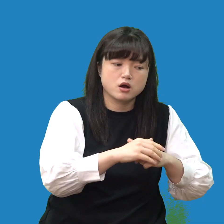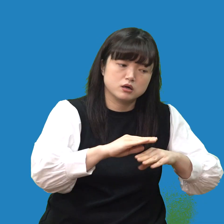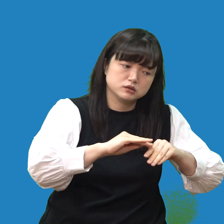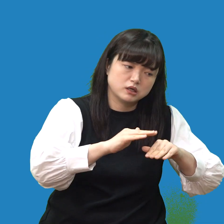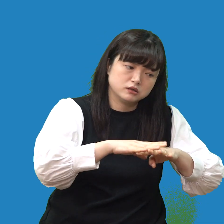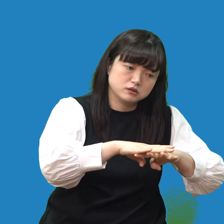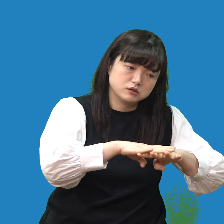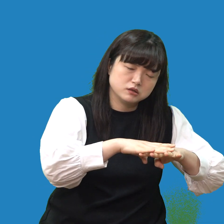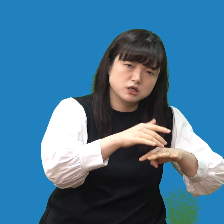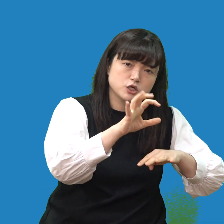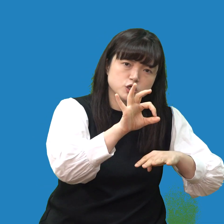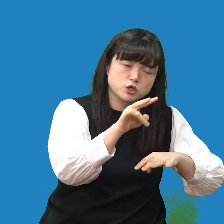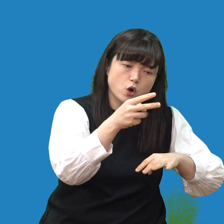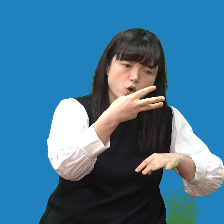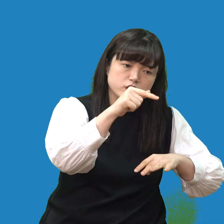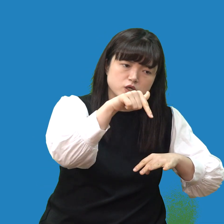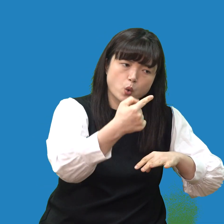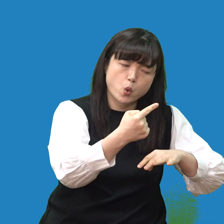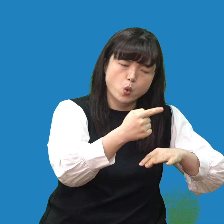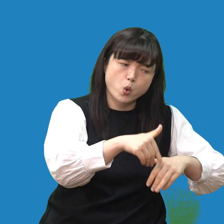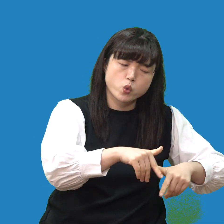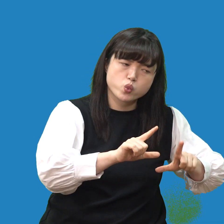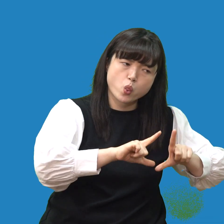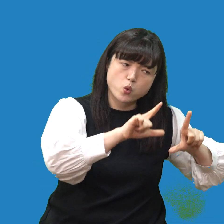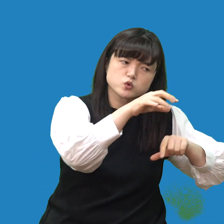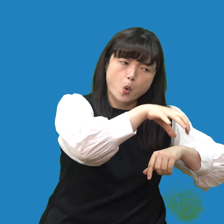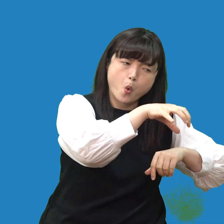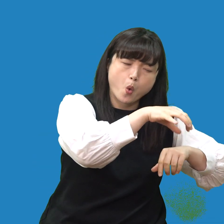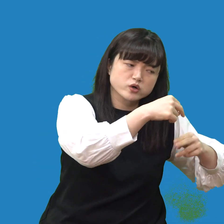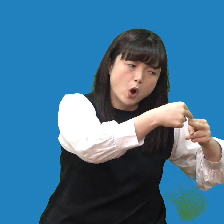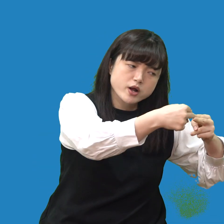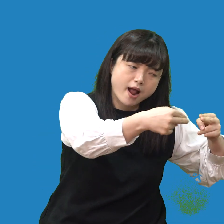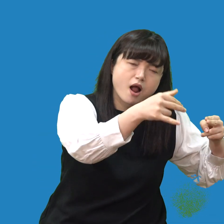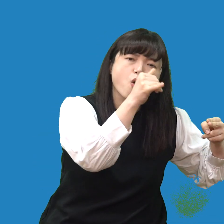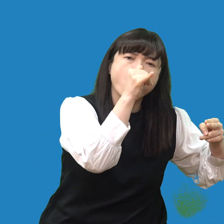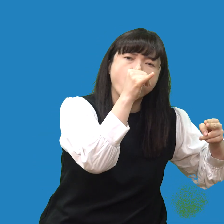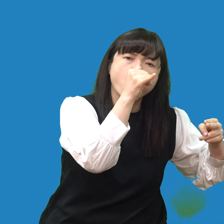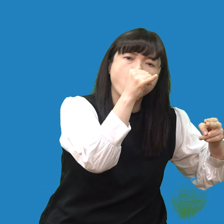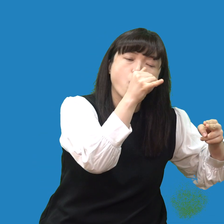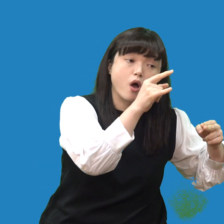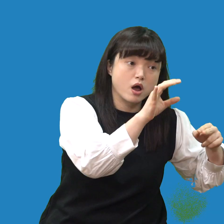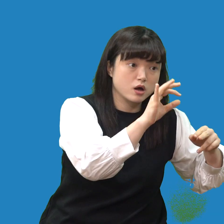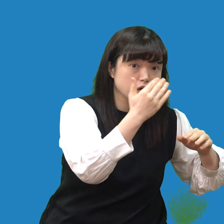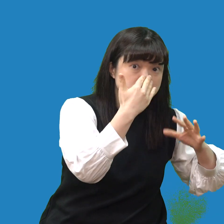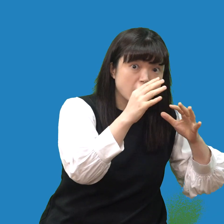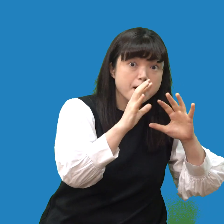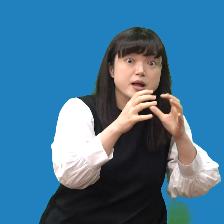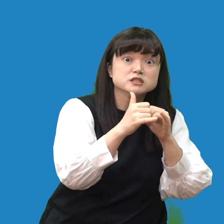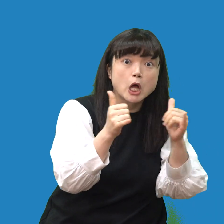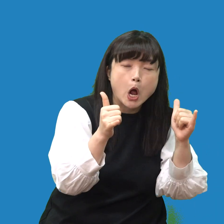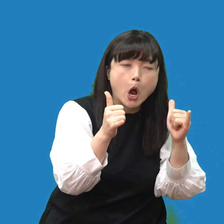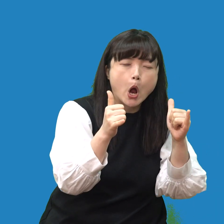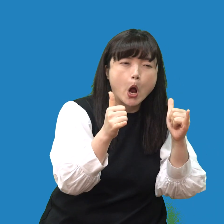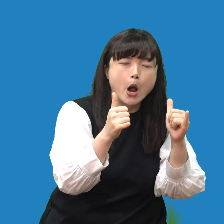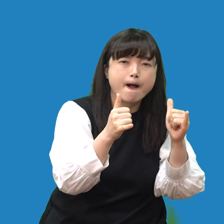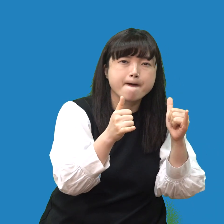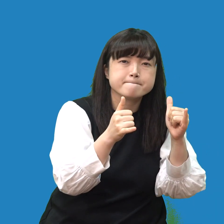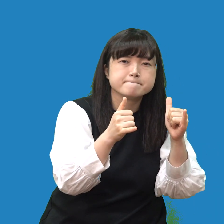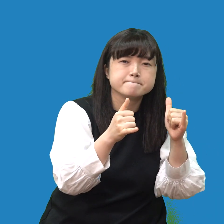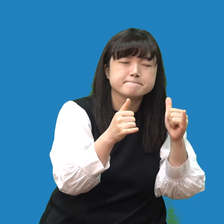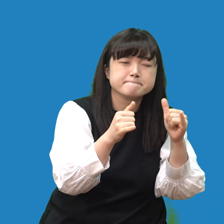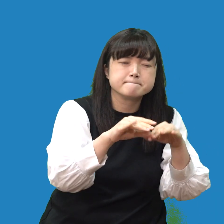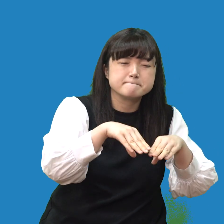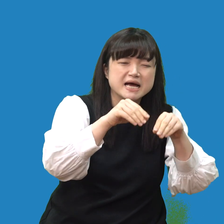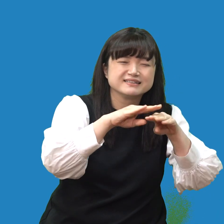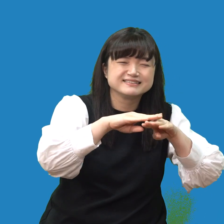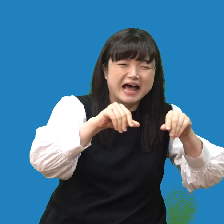지리적으로는 여리고 동쪽 경계에 위치해 있습니다. 이스라엘 백성들이 마른 땅으로 요단을